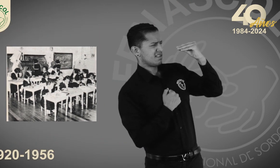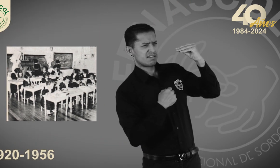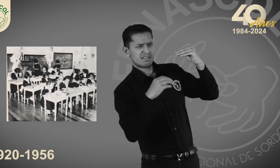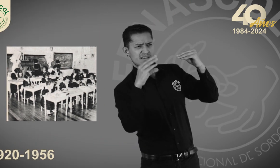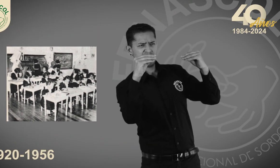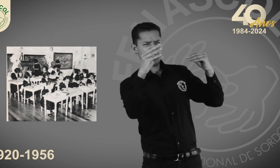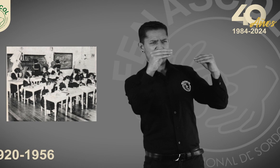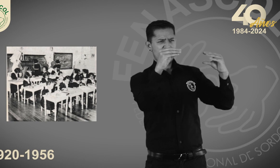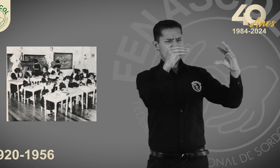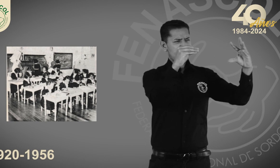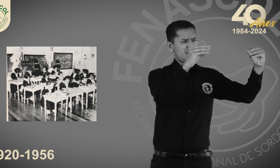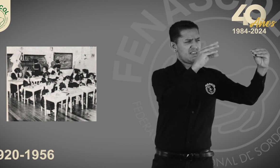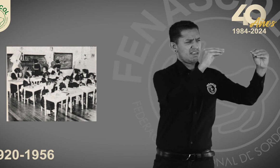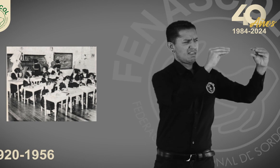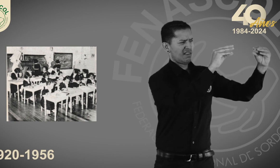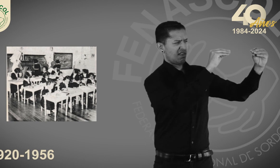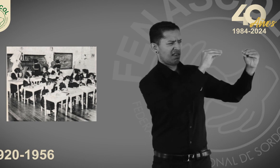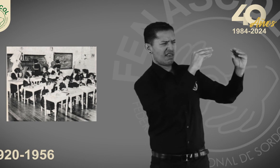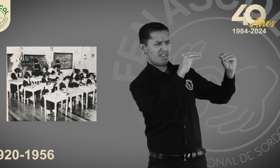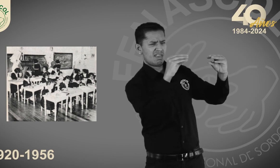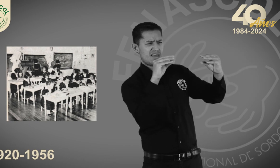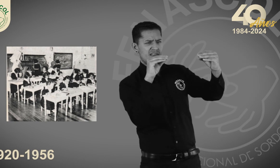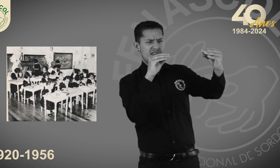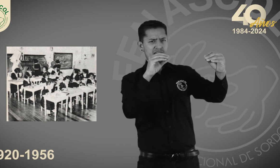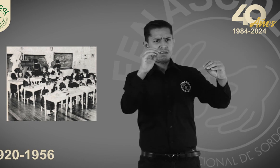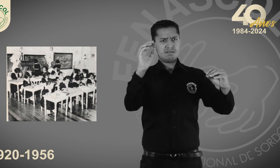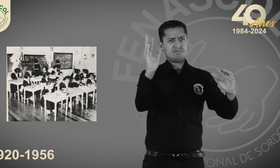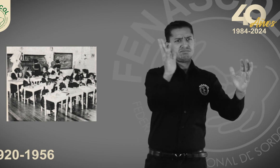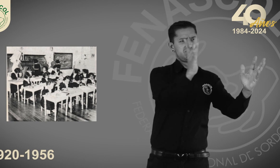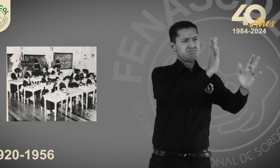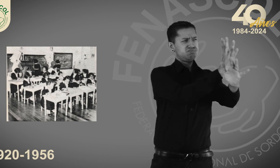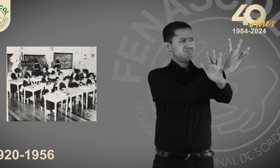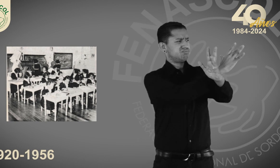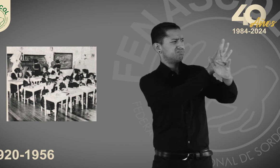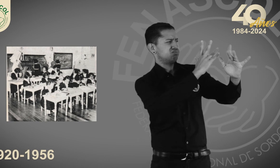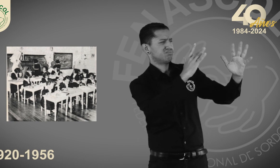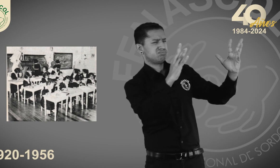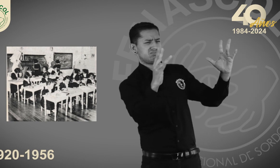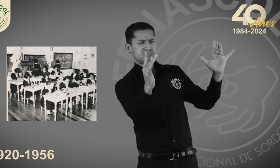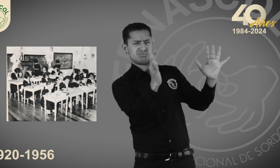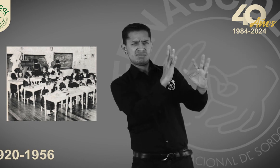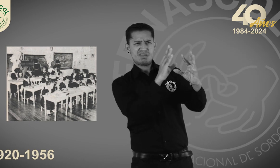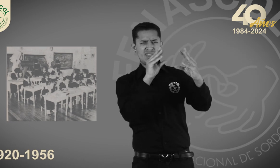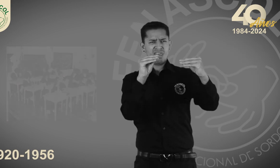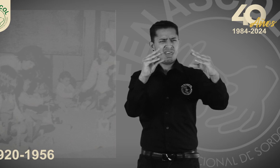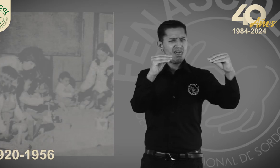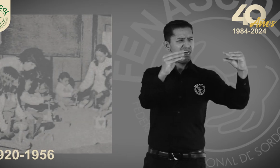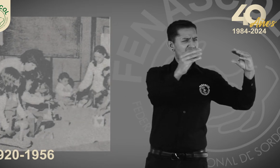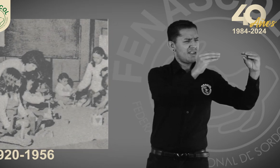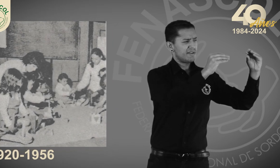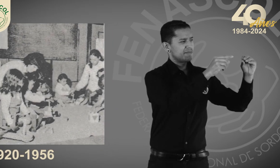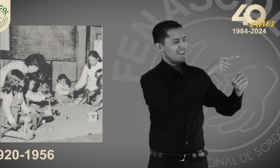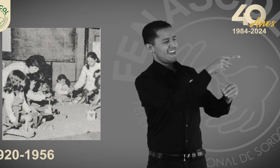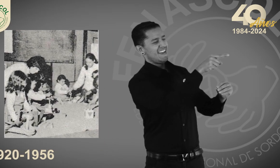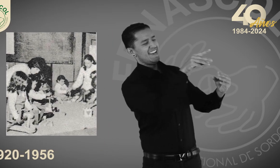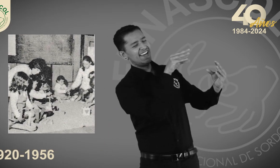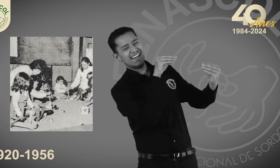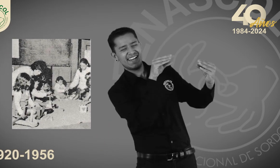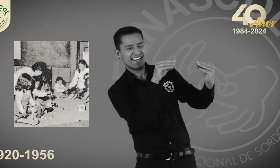entiendo! Observo con extrañeza. Hablan entre ellos. Caminan. Se encuentran. Risas van.